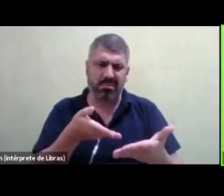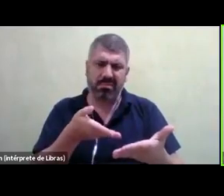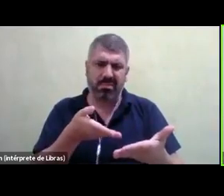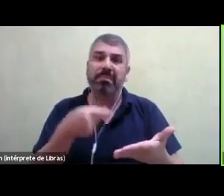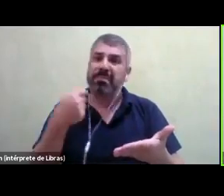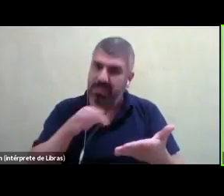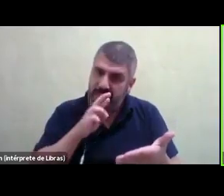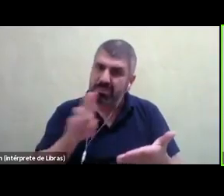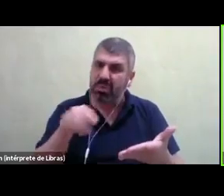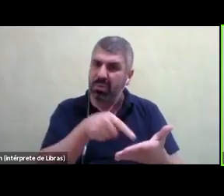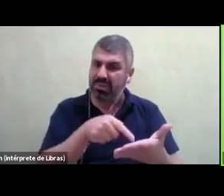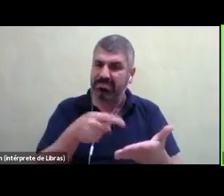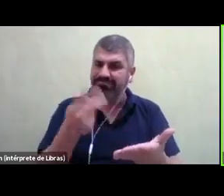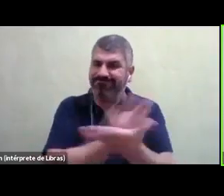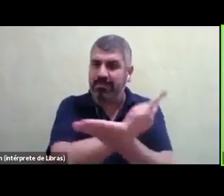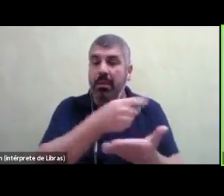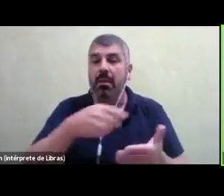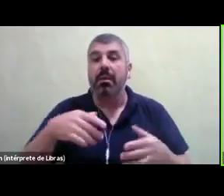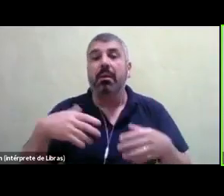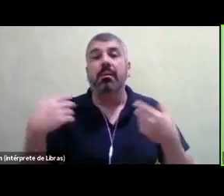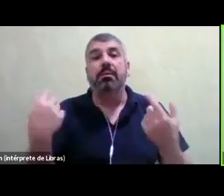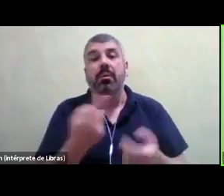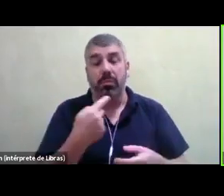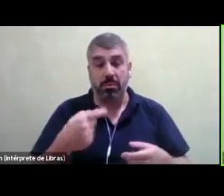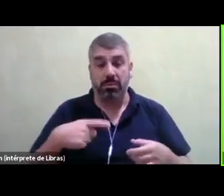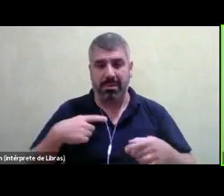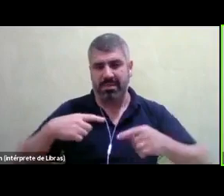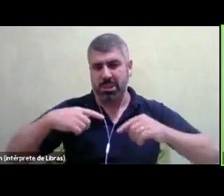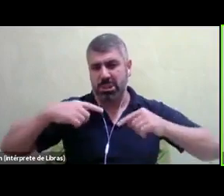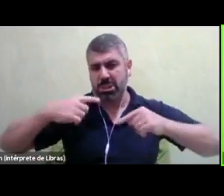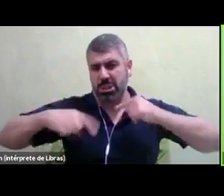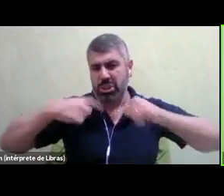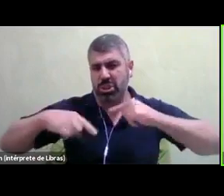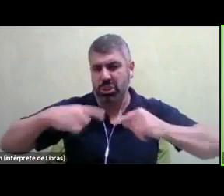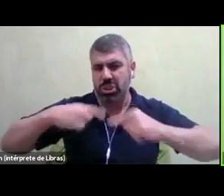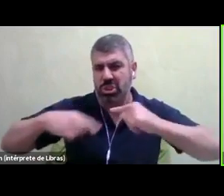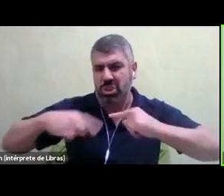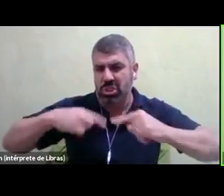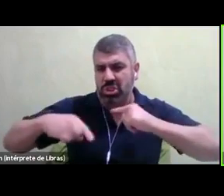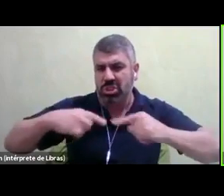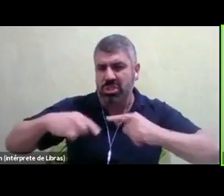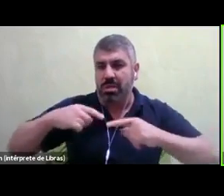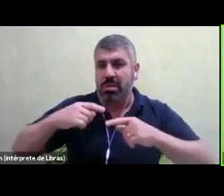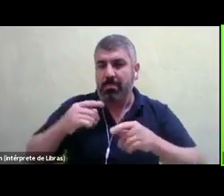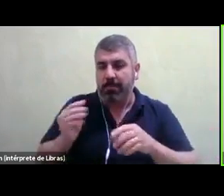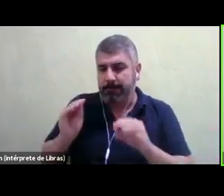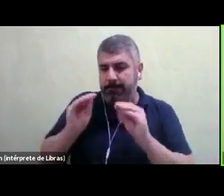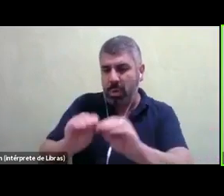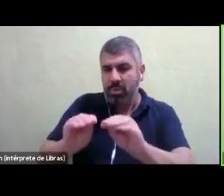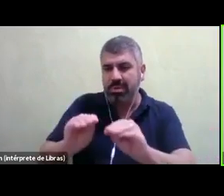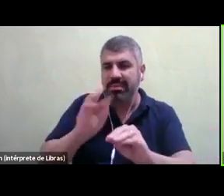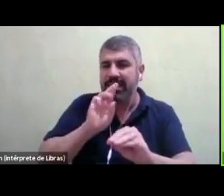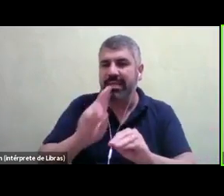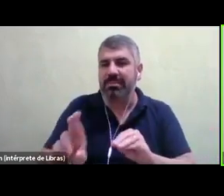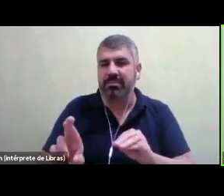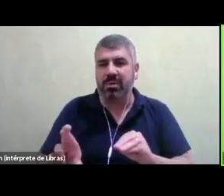esse trabalho essa energia que foi colocada nessa resposta foi muito importante,